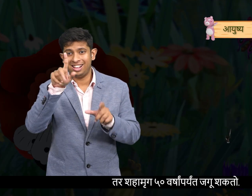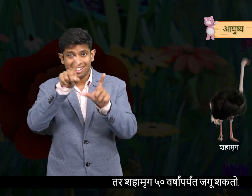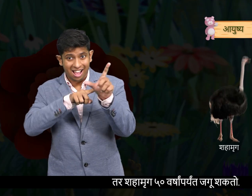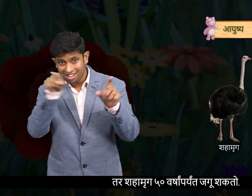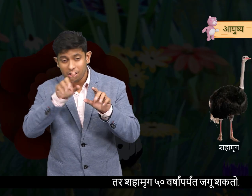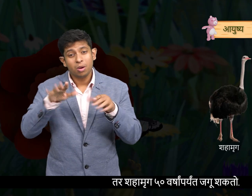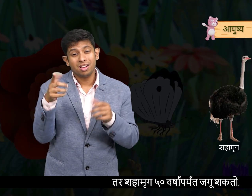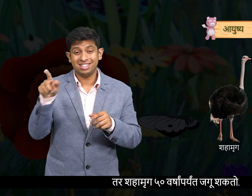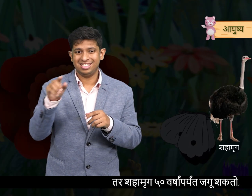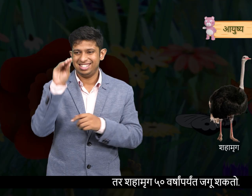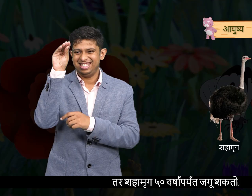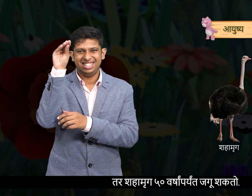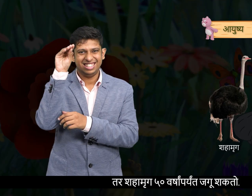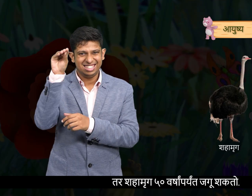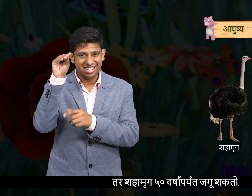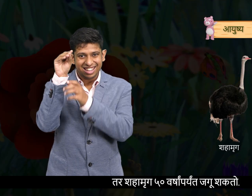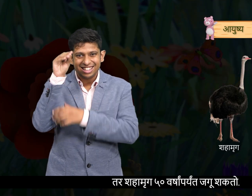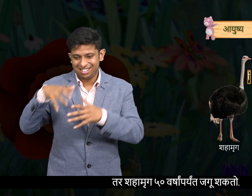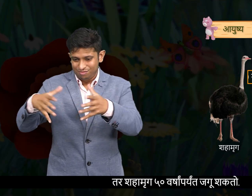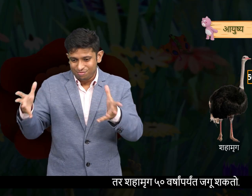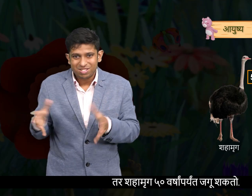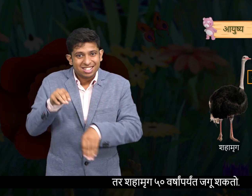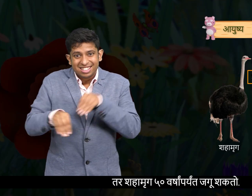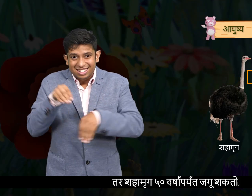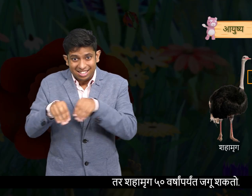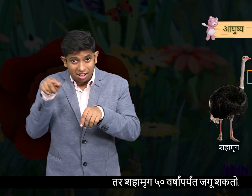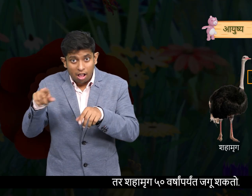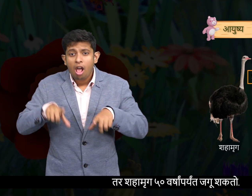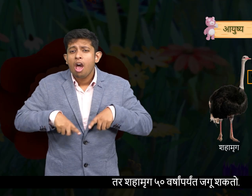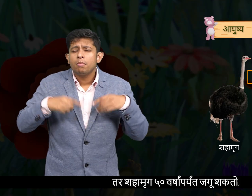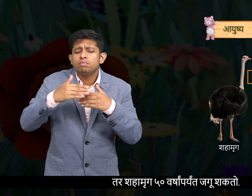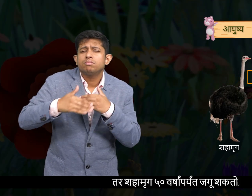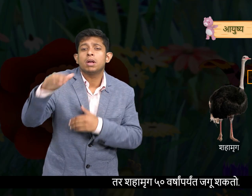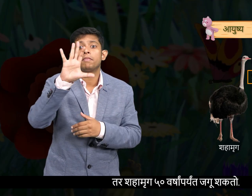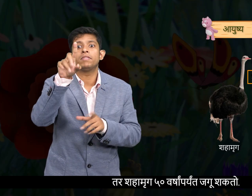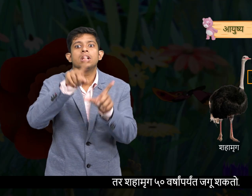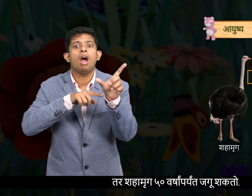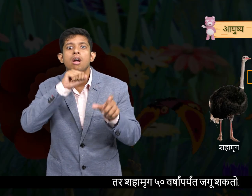शहामृग 50 वर्षांपर्यंत जगू शकतो.